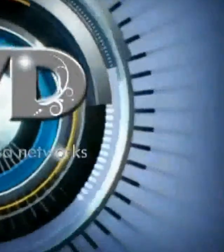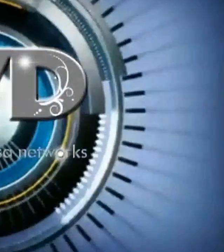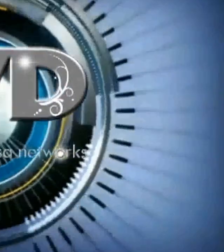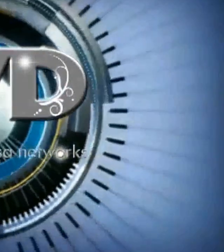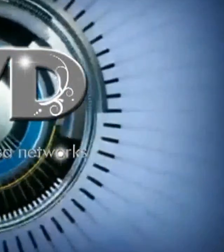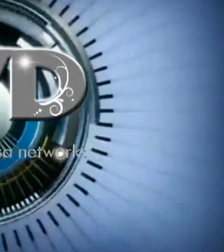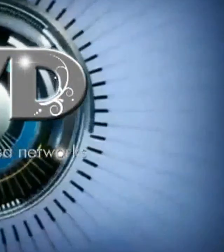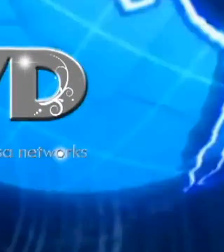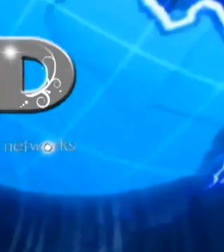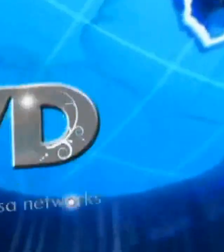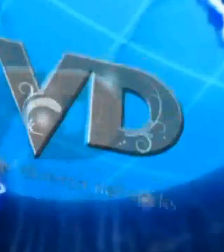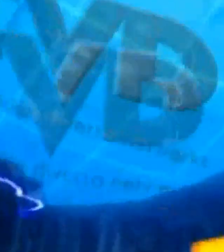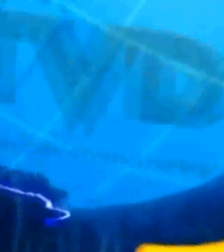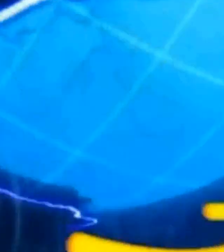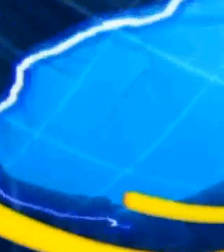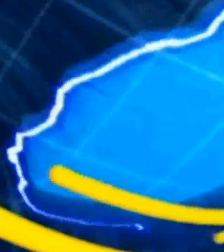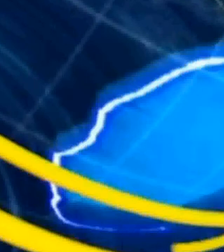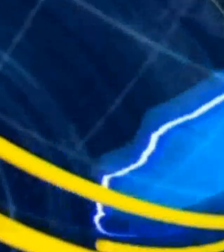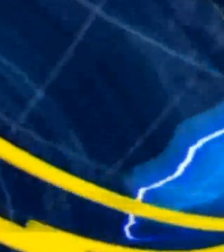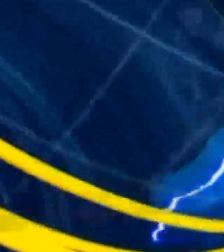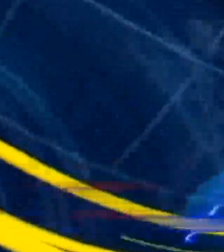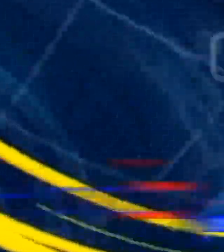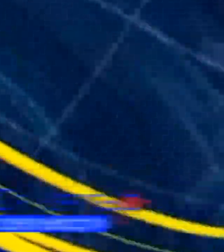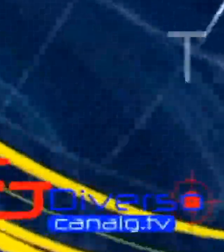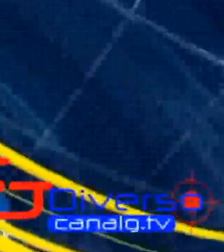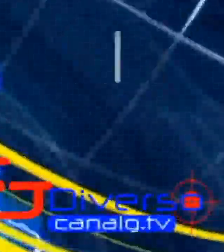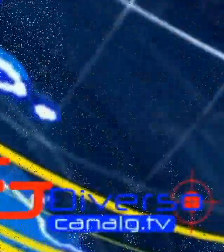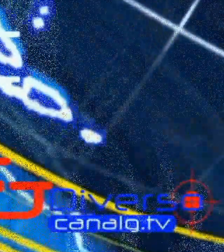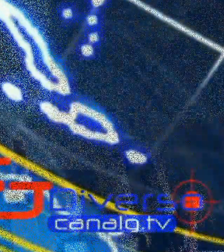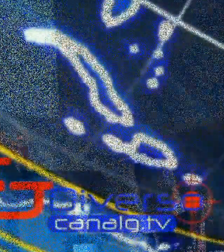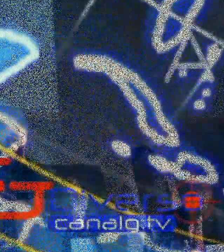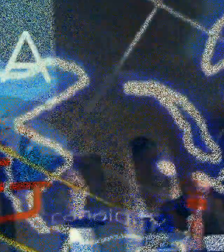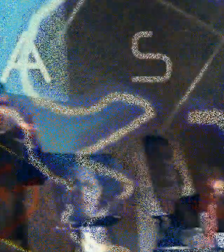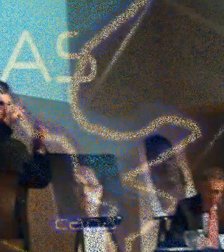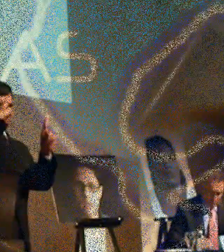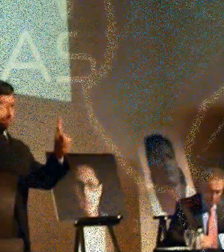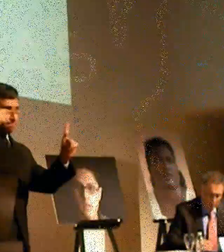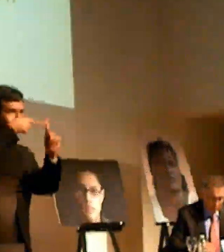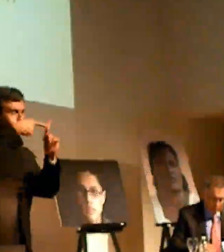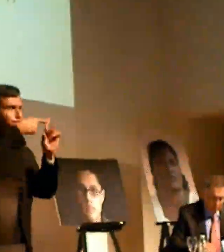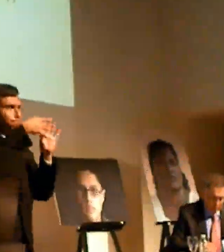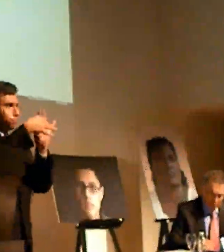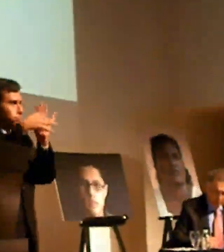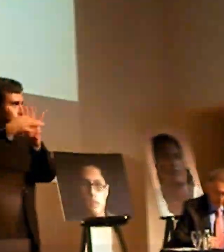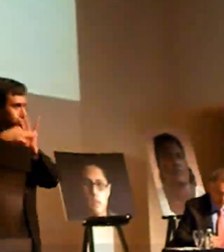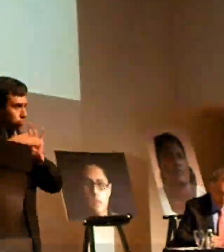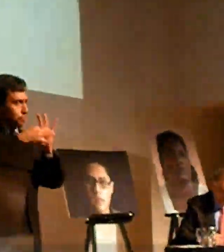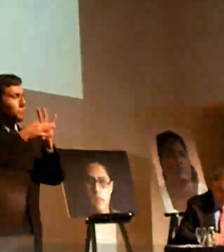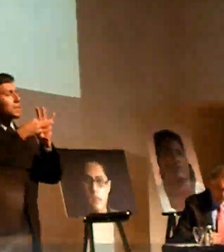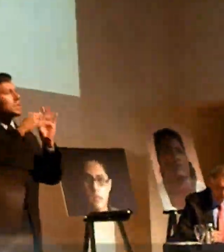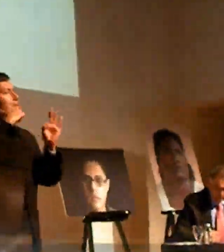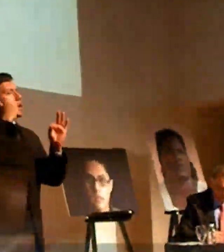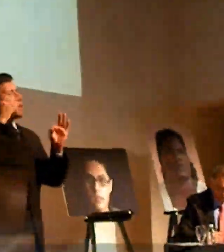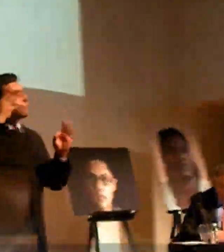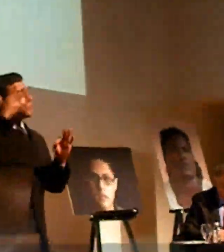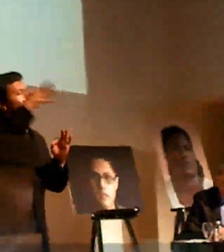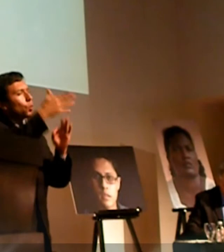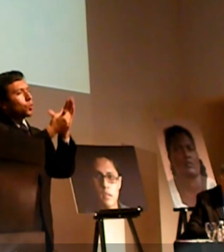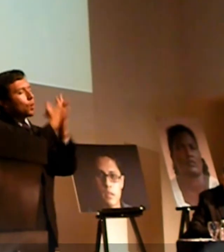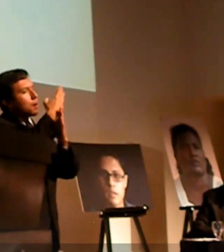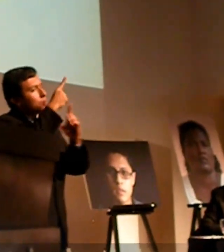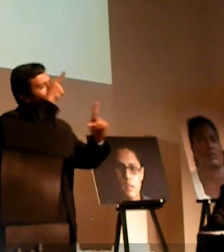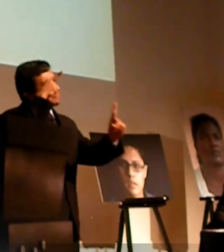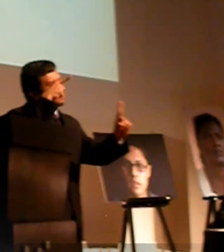Televisión Divergent Network presenta. Foro G. Noticias. Que necesitará